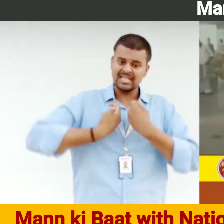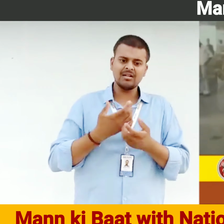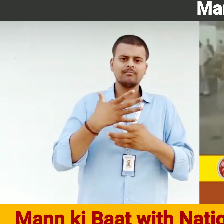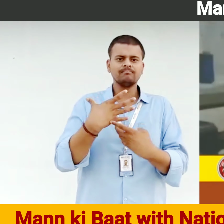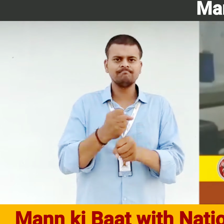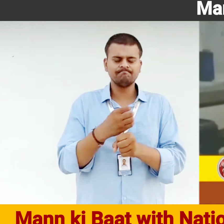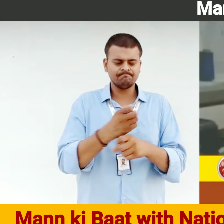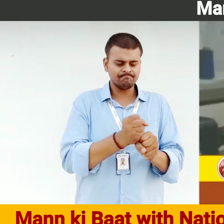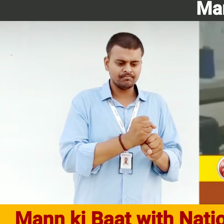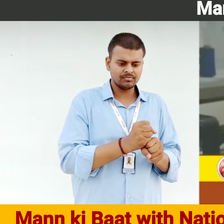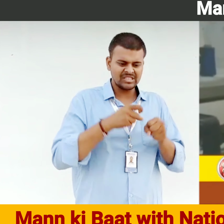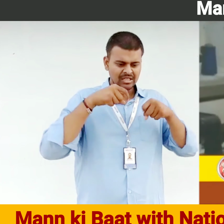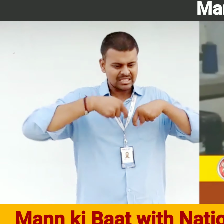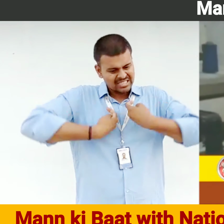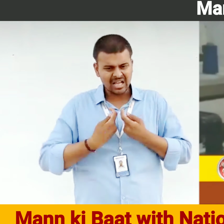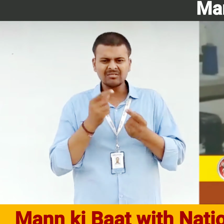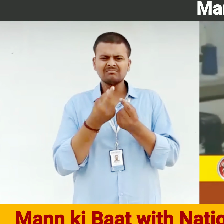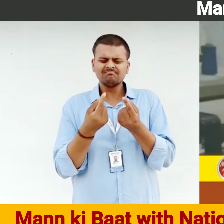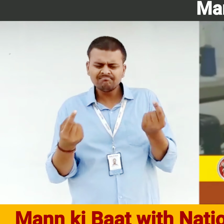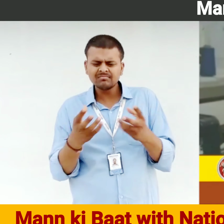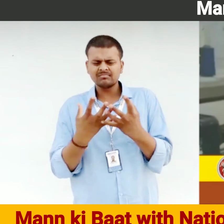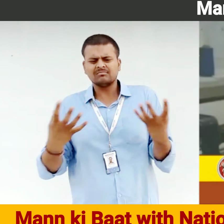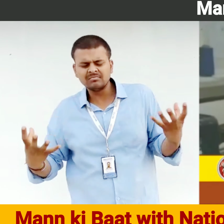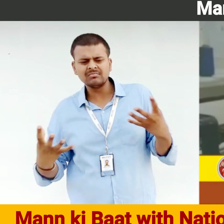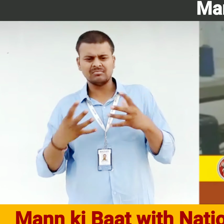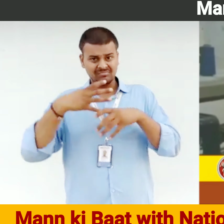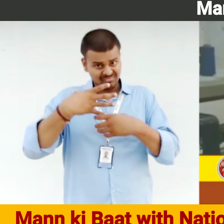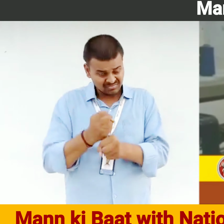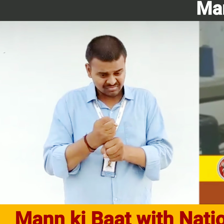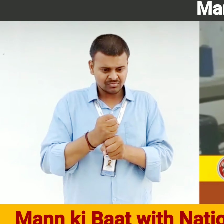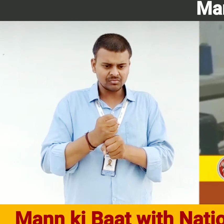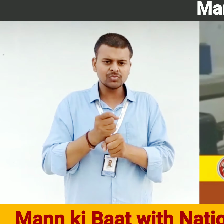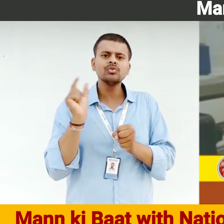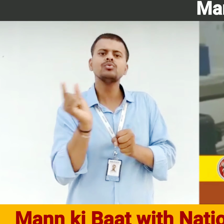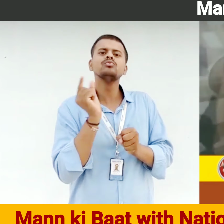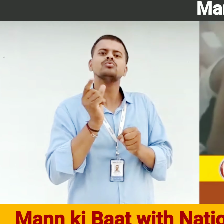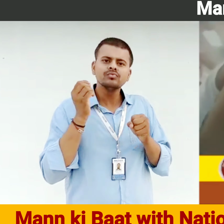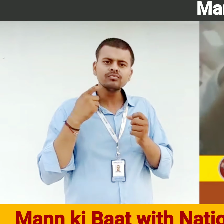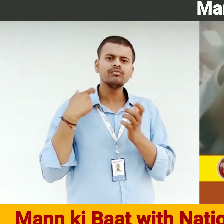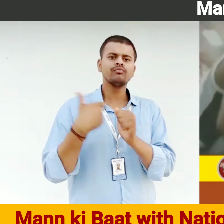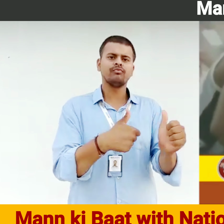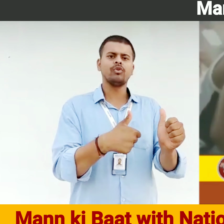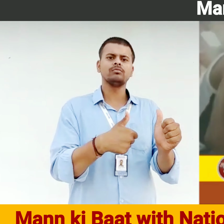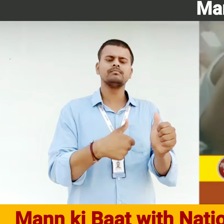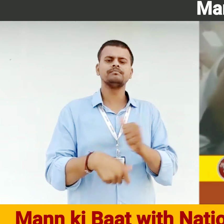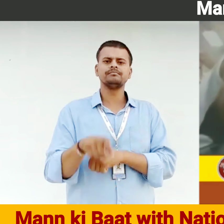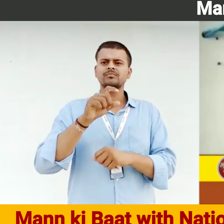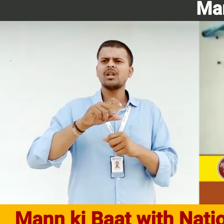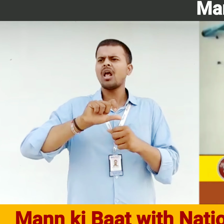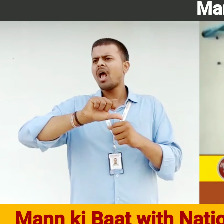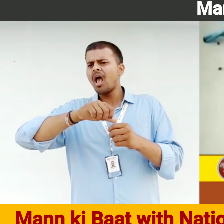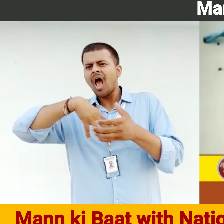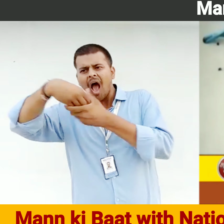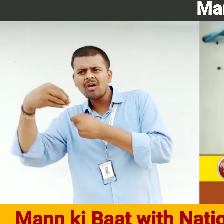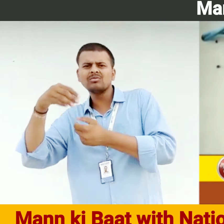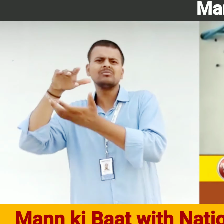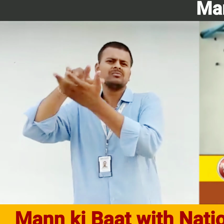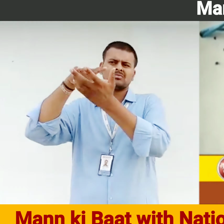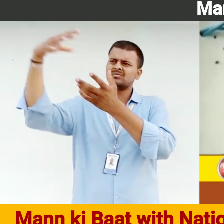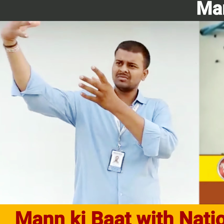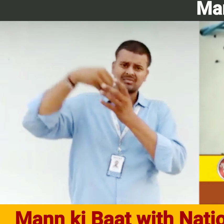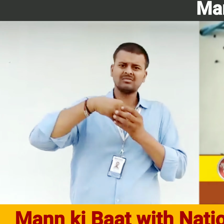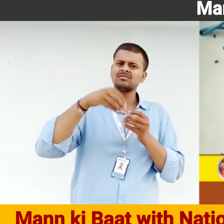ये लोग अब इन लोकल प्रोडक्ट्स को ही खरीद रहे हैं और वोकल फॉर लोकल को प्रमोट भी